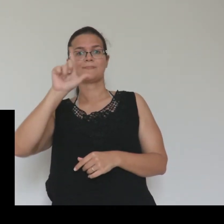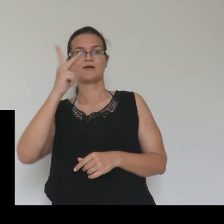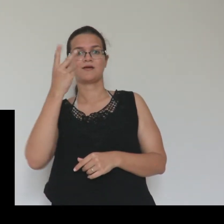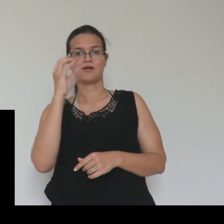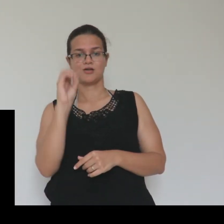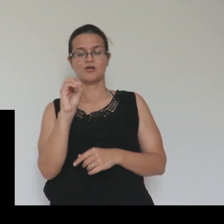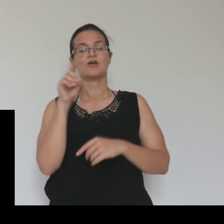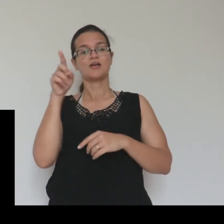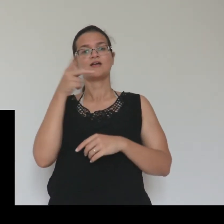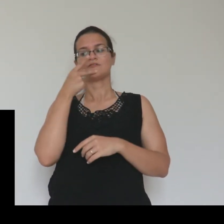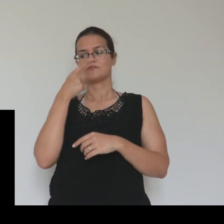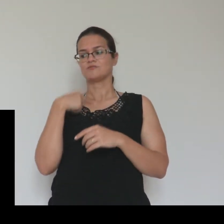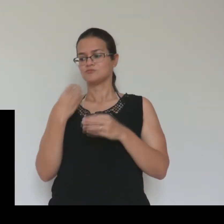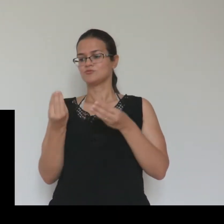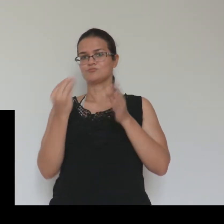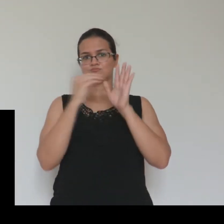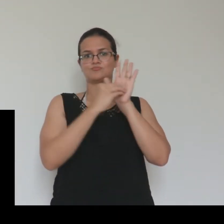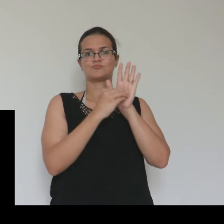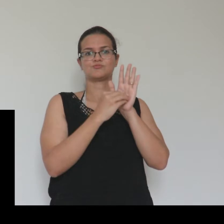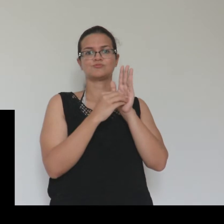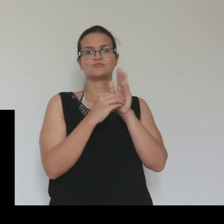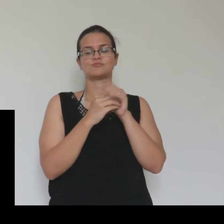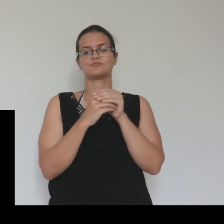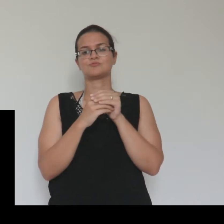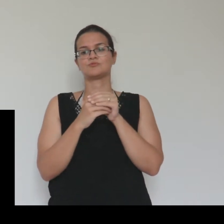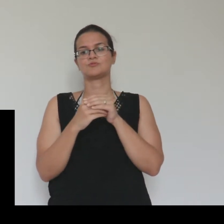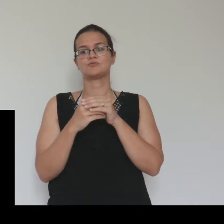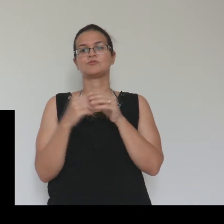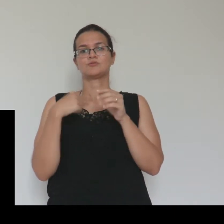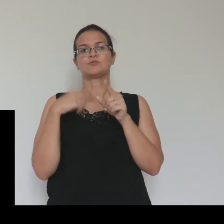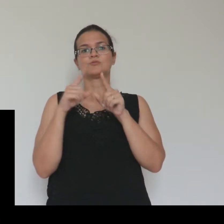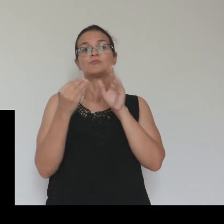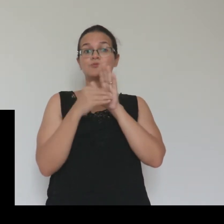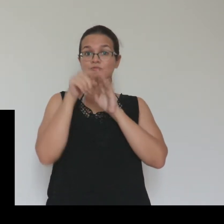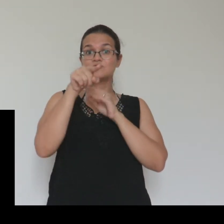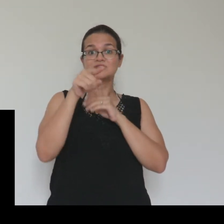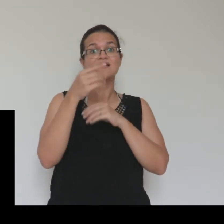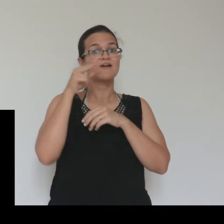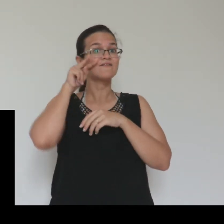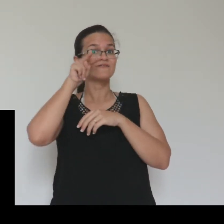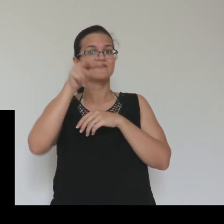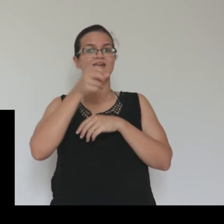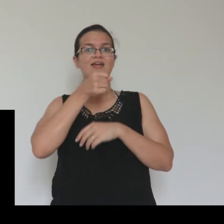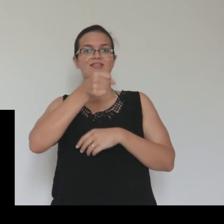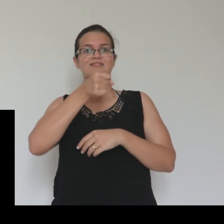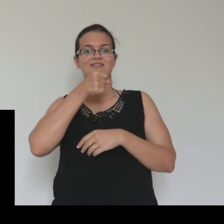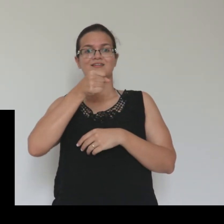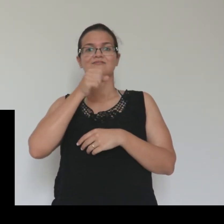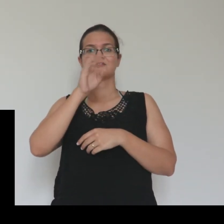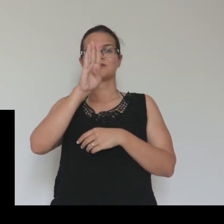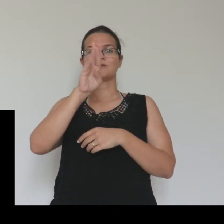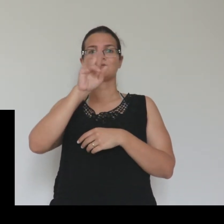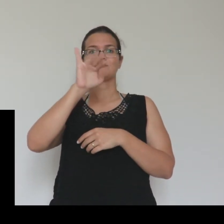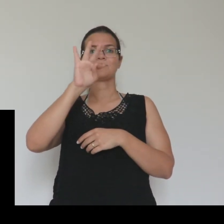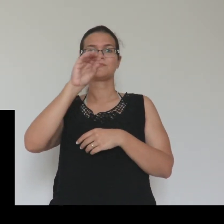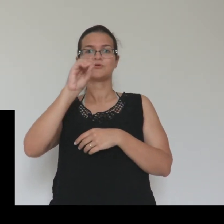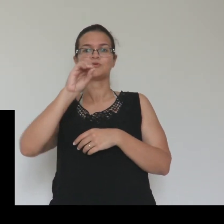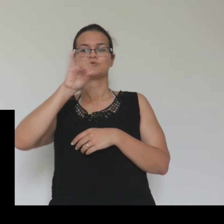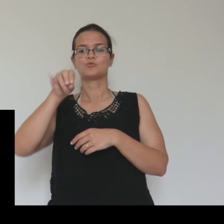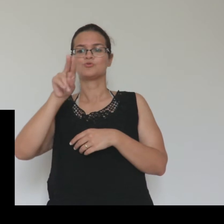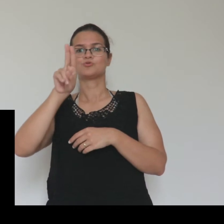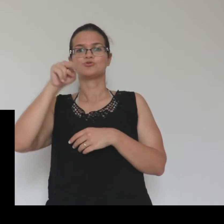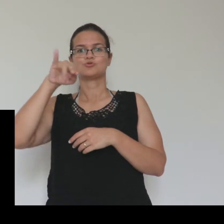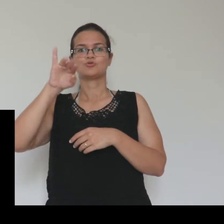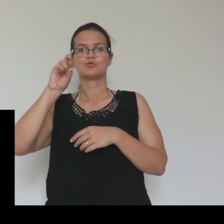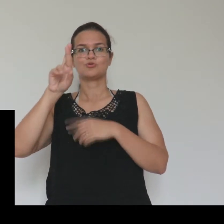sugiro que vocês assistam a entrevista com o Brito Júnior. Eu acho ela um pouco mais clara, um pouco mais onde ela trata de todos os assuntos. E ela fala lá sobre